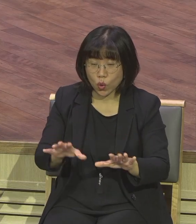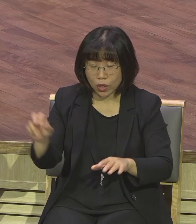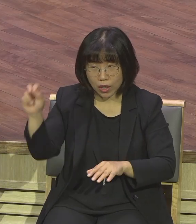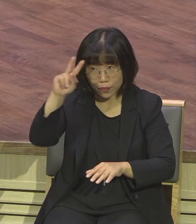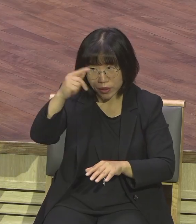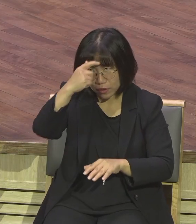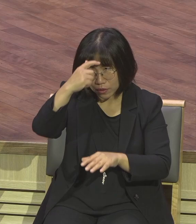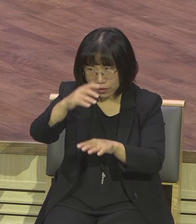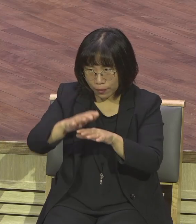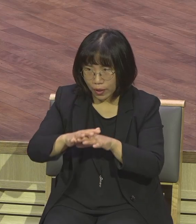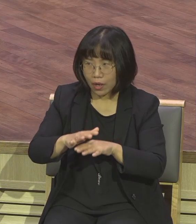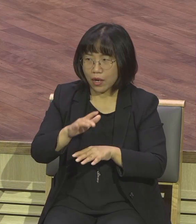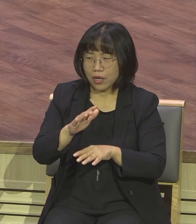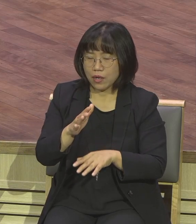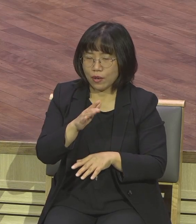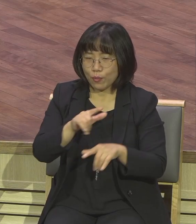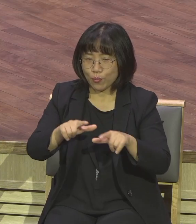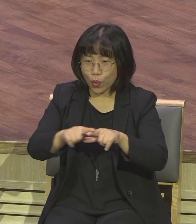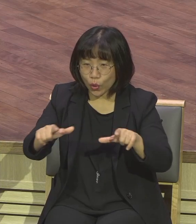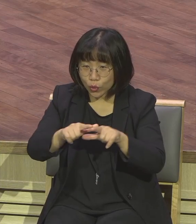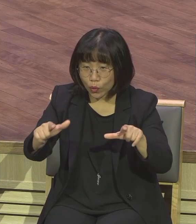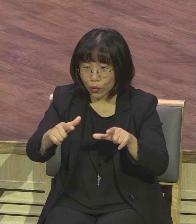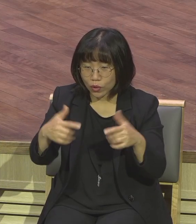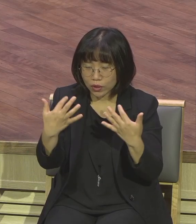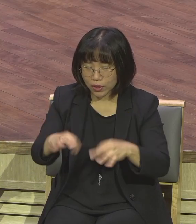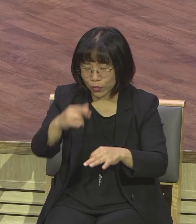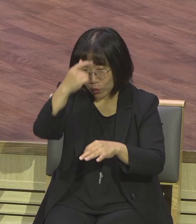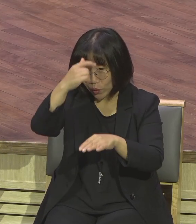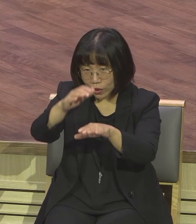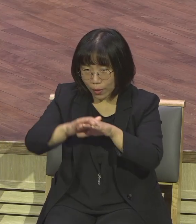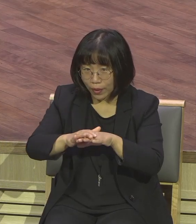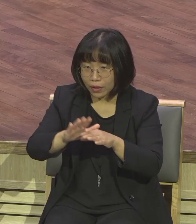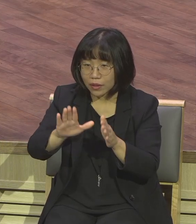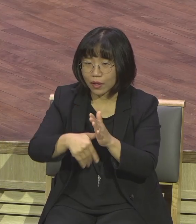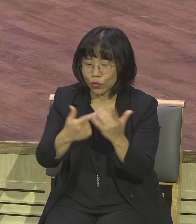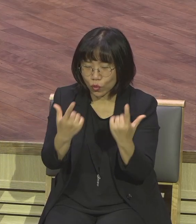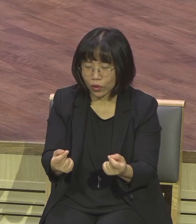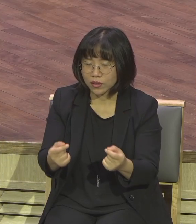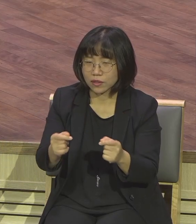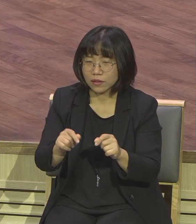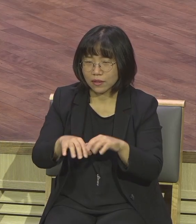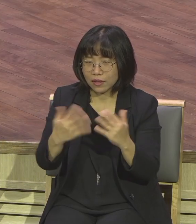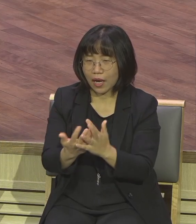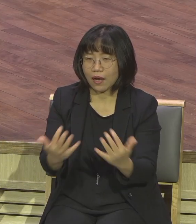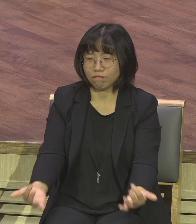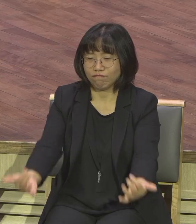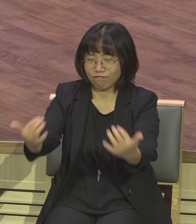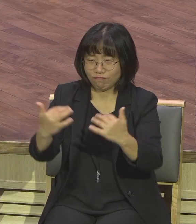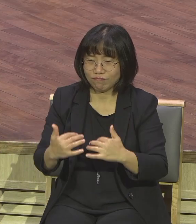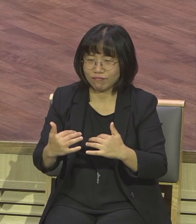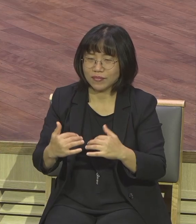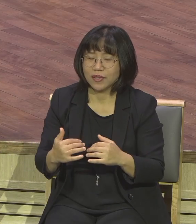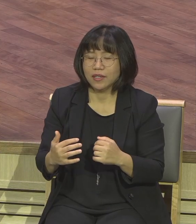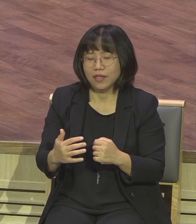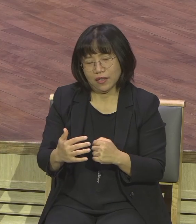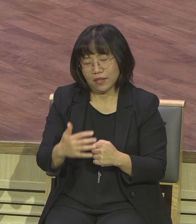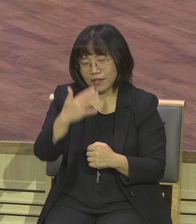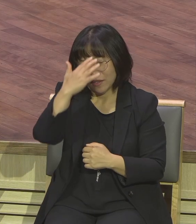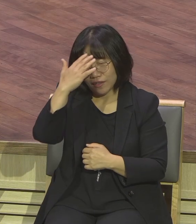오늘 딱 평소 때 심야기도 똑같은 숫자가 딱 나온 것 같아요. 내가 깜짝 놀랐어. 늘 깨어있다는